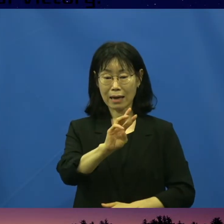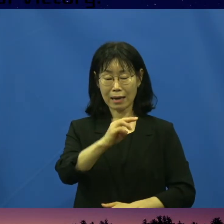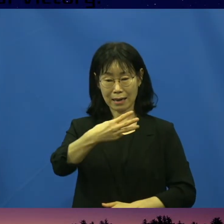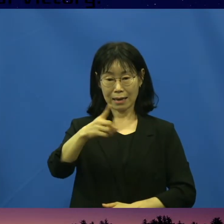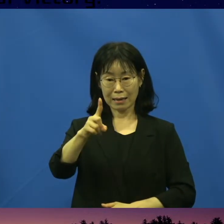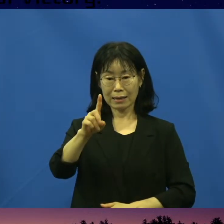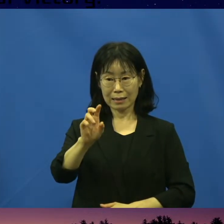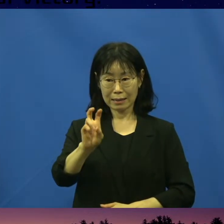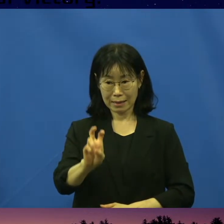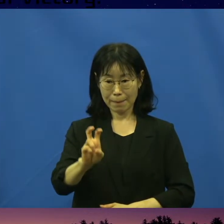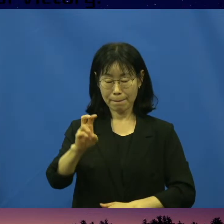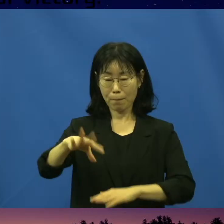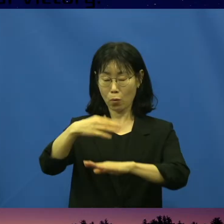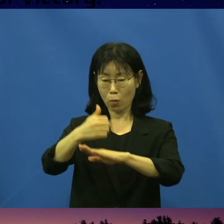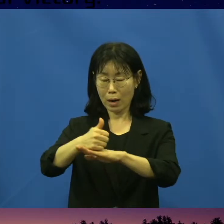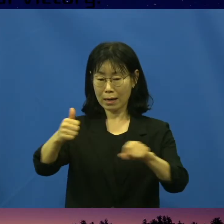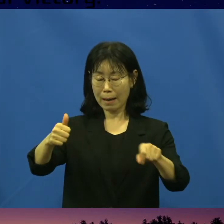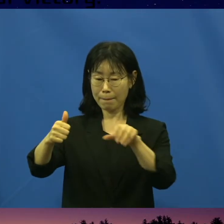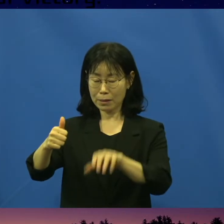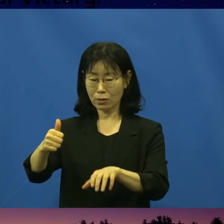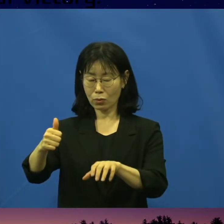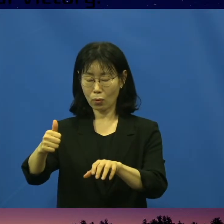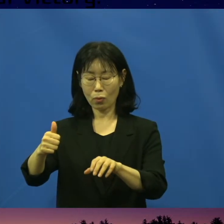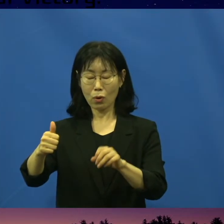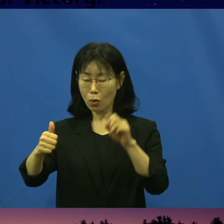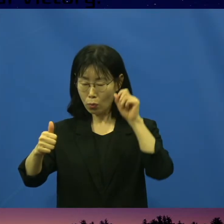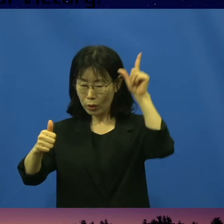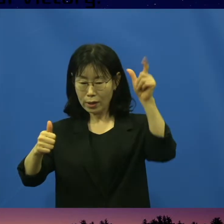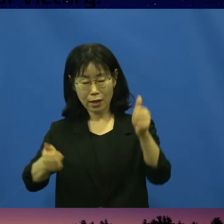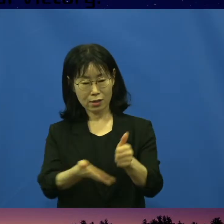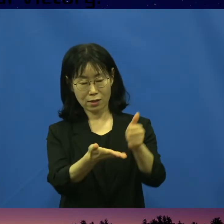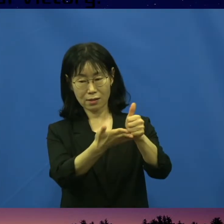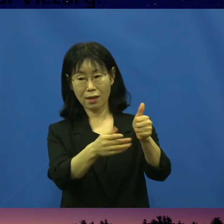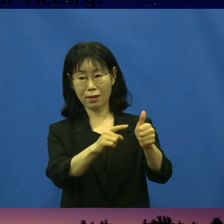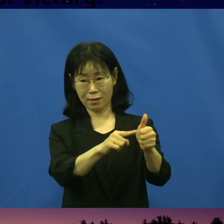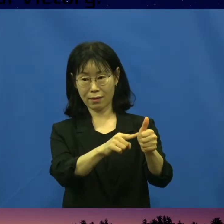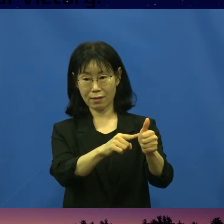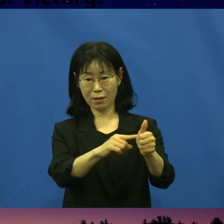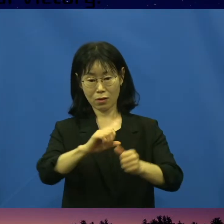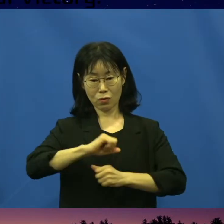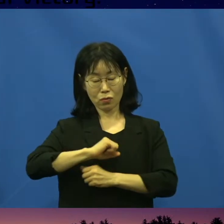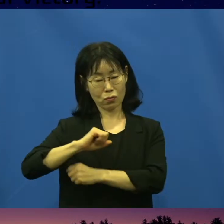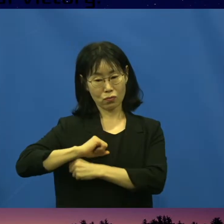자. 이는 여호와께서 전에 그에게 아람을 구원하게 하셨습니다.